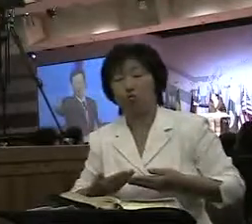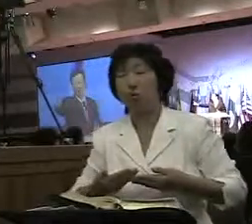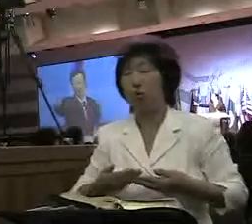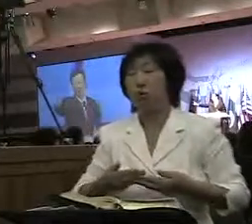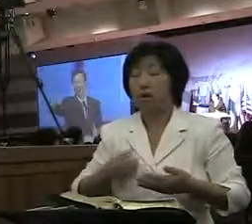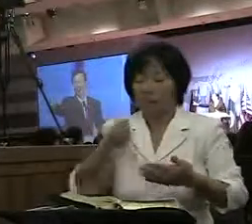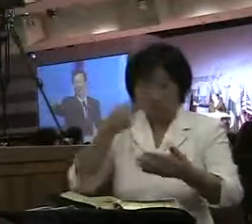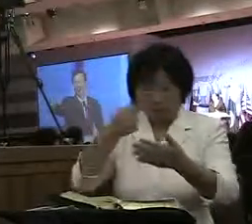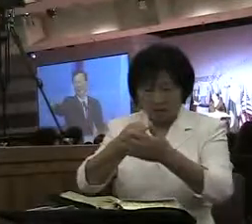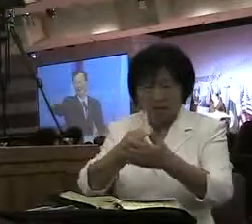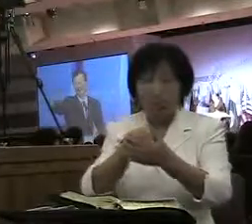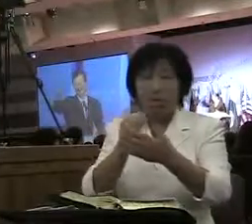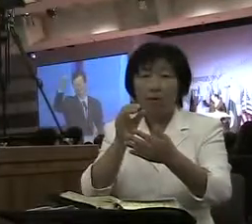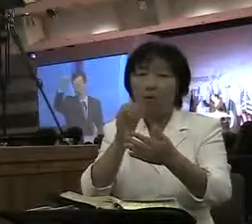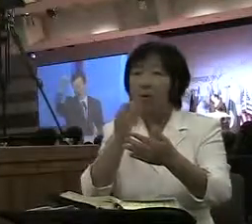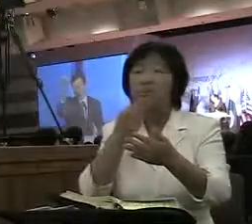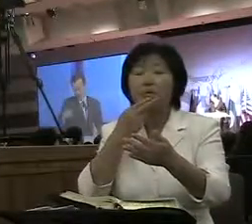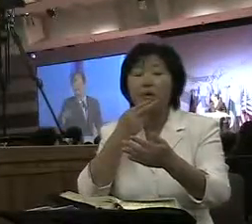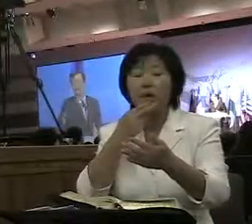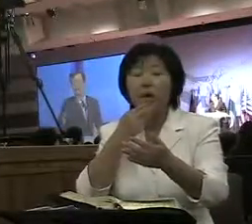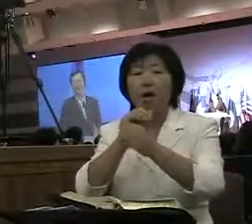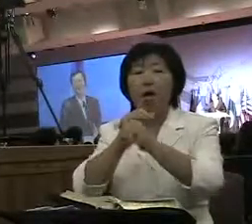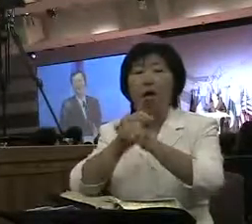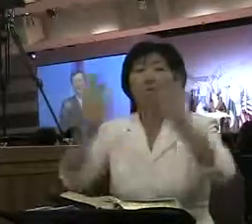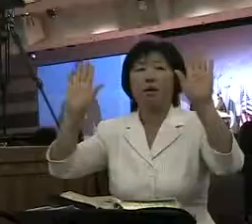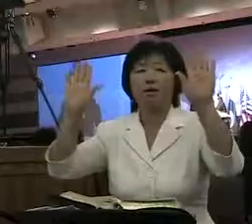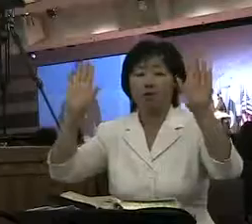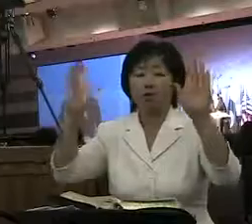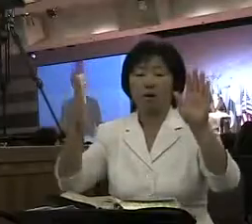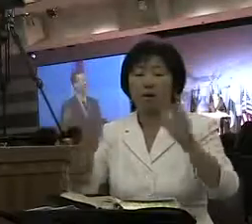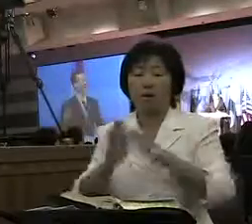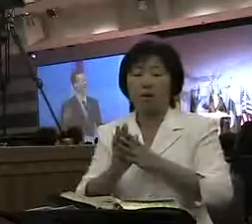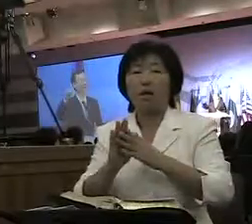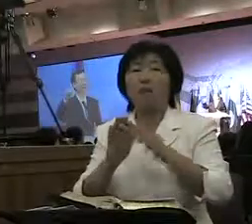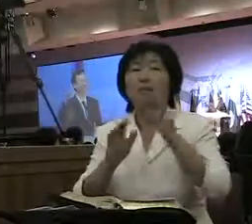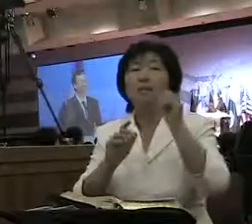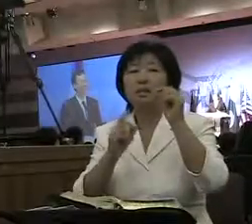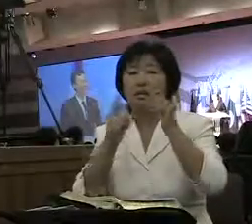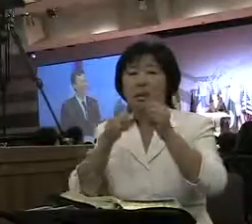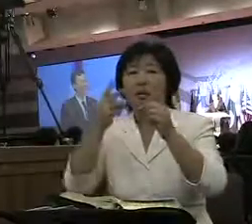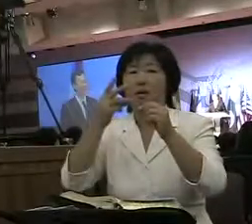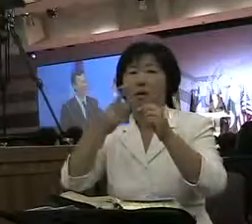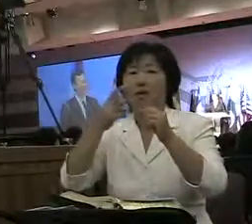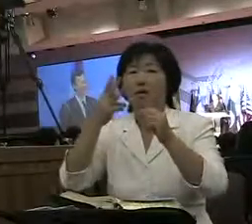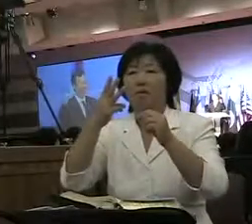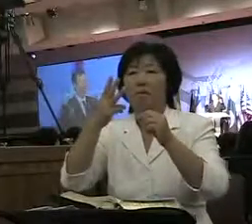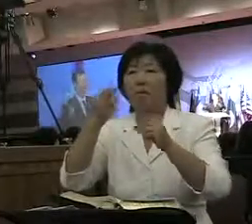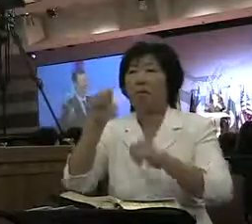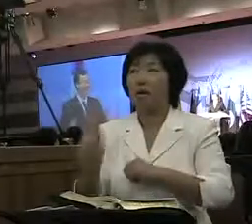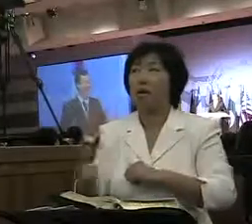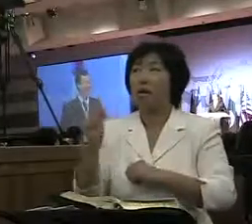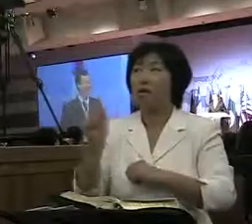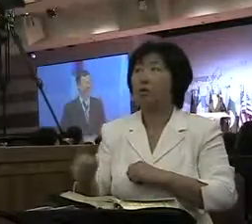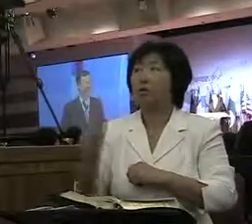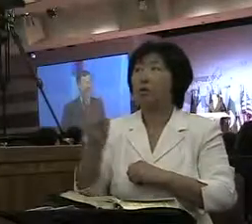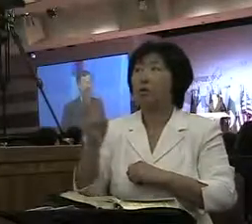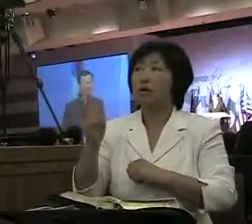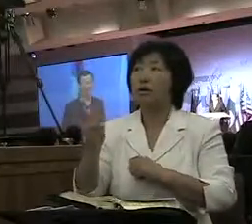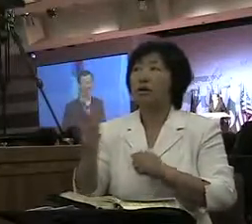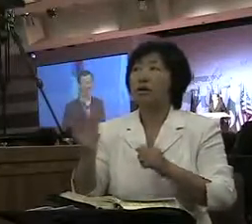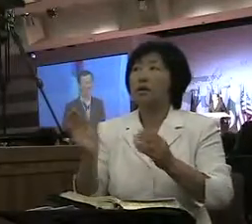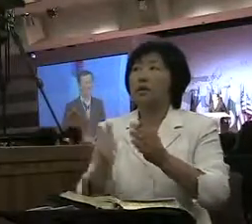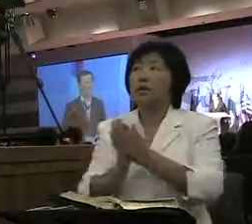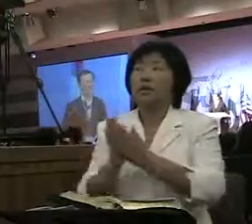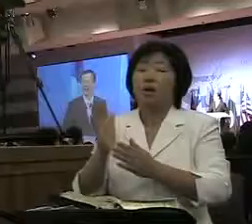정죄함이 없다, 해방되었다. 3번 그들이십니다. 할렐루야.